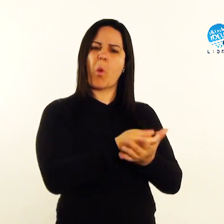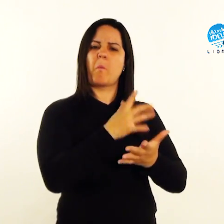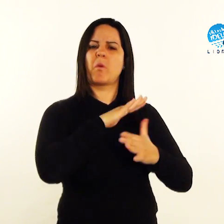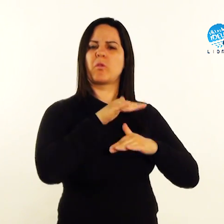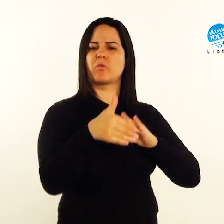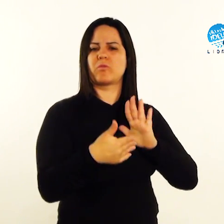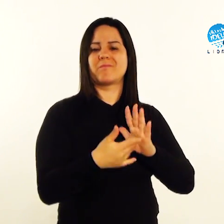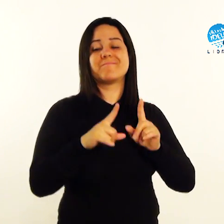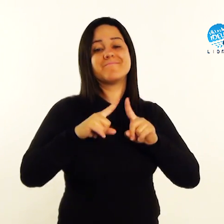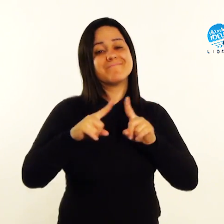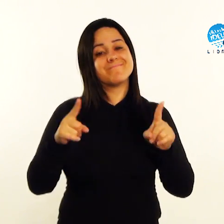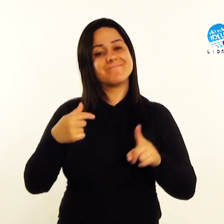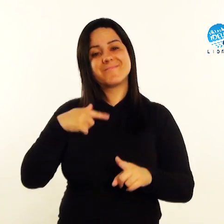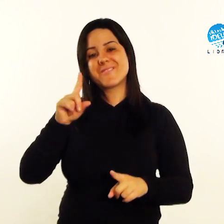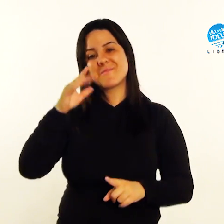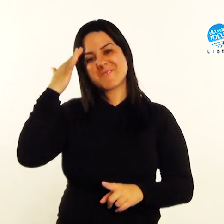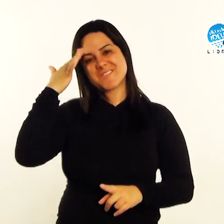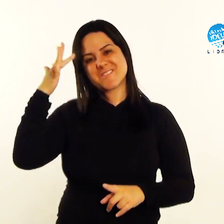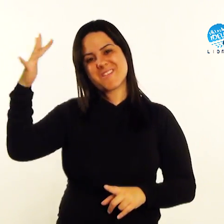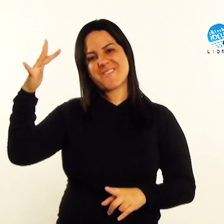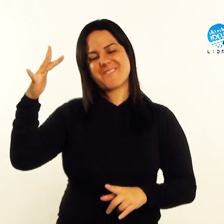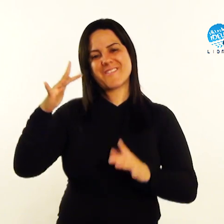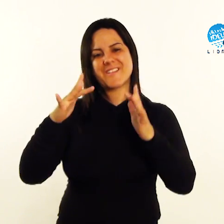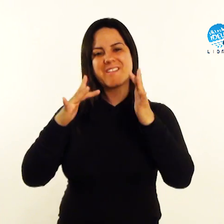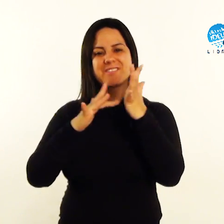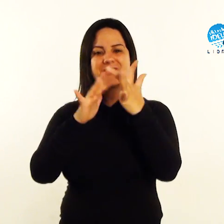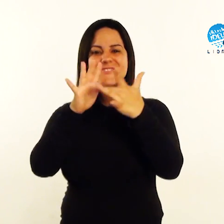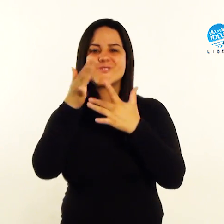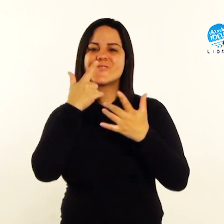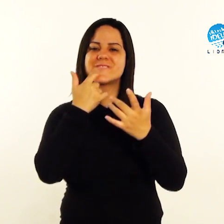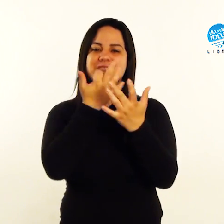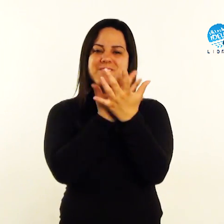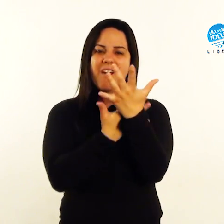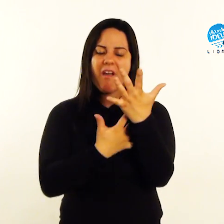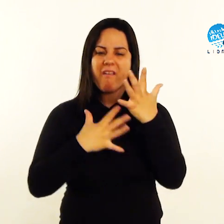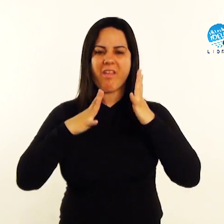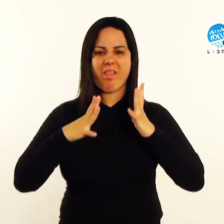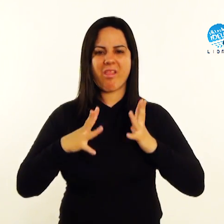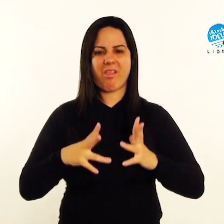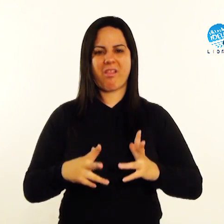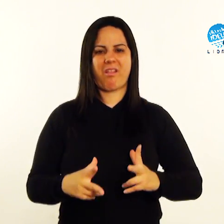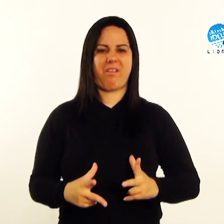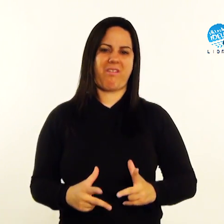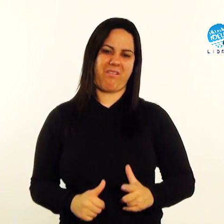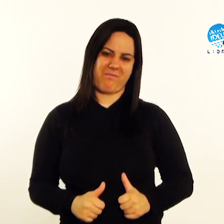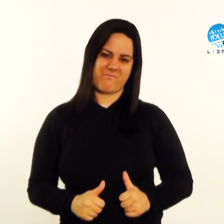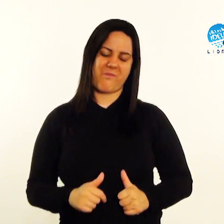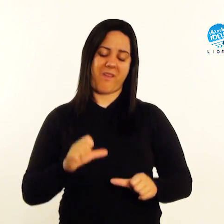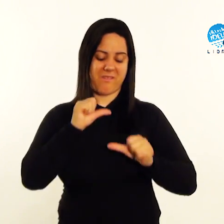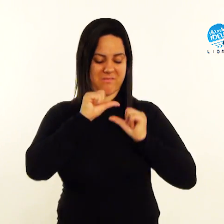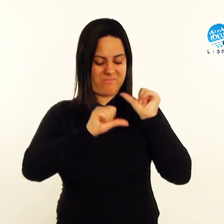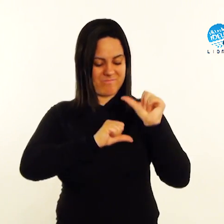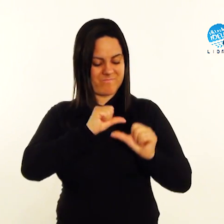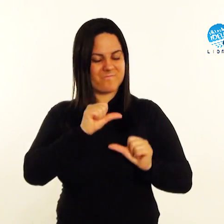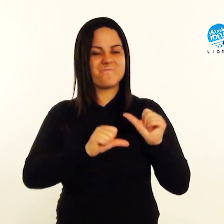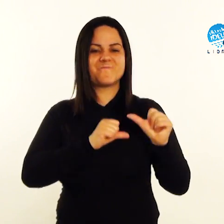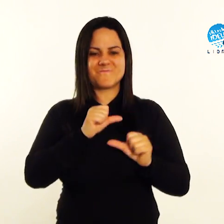mas ele não imaginava que seria comprado pelo sangue de Jesus, o Filho do Deus vivo, e seria transformado por